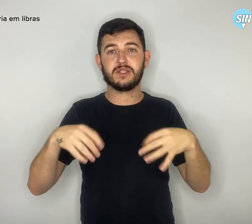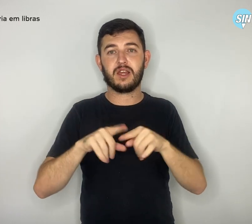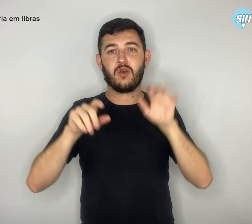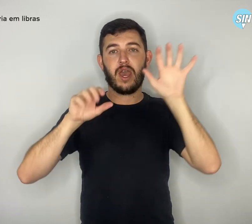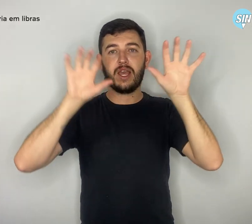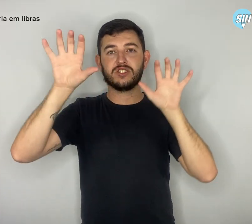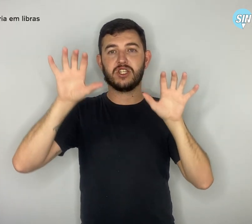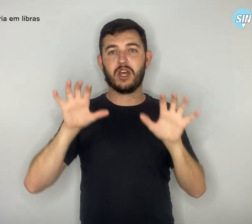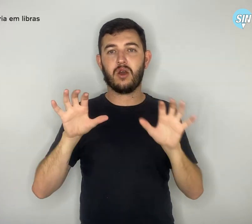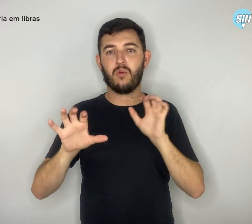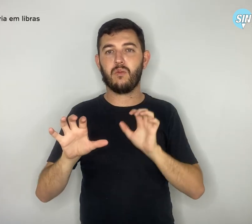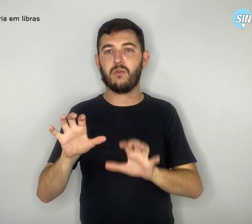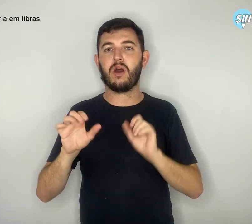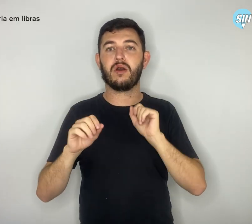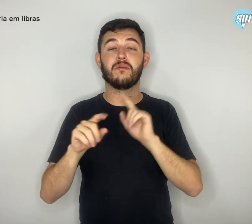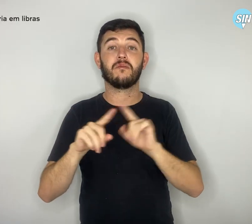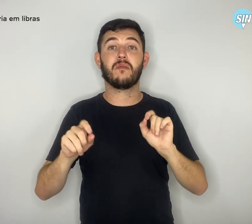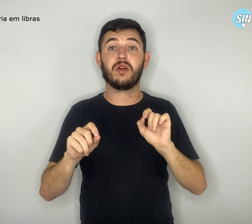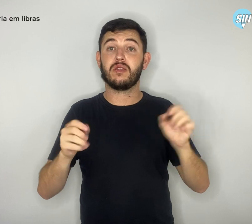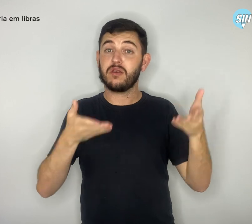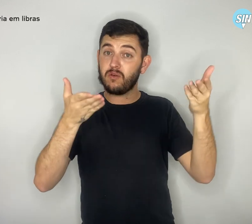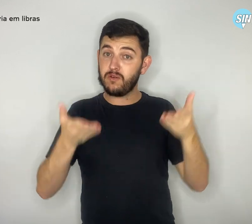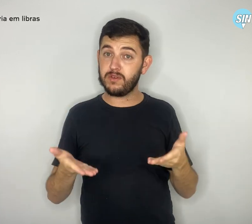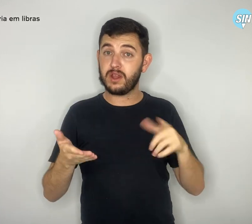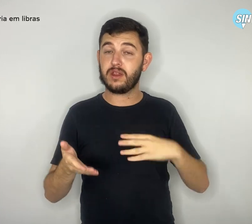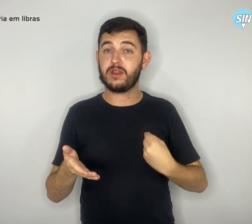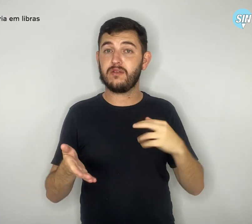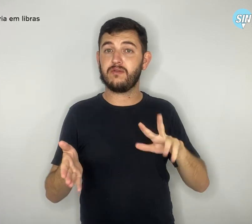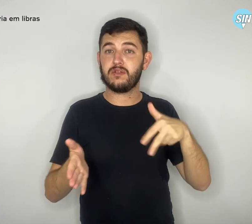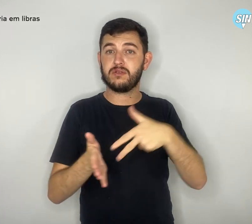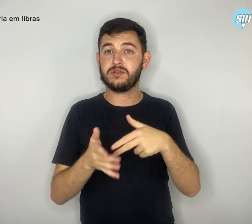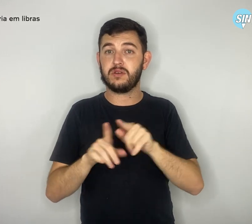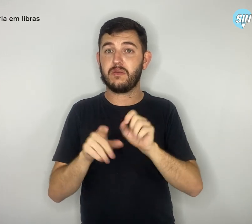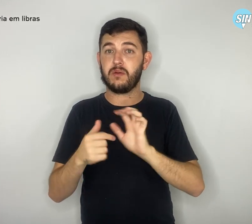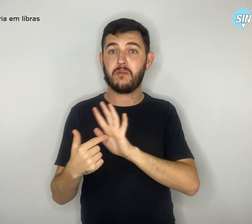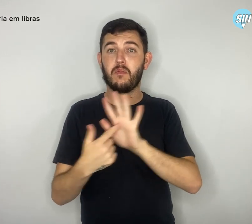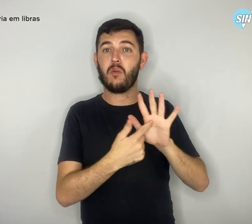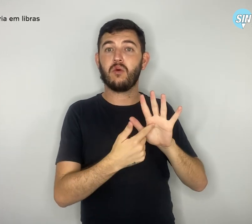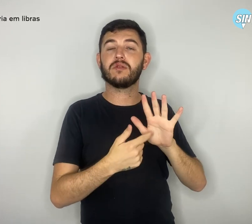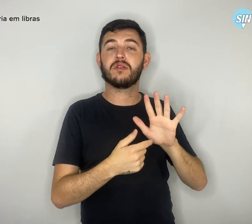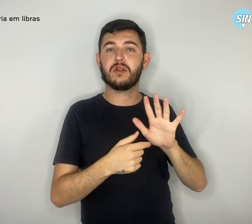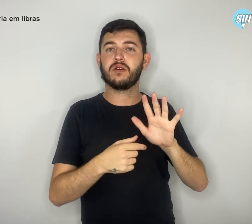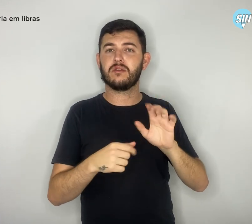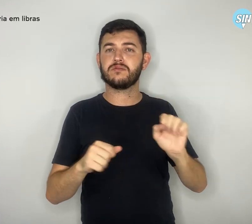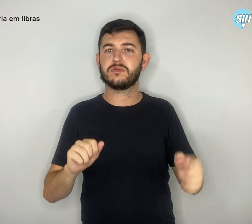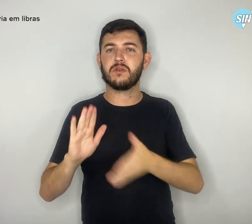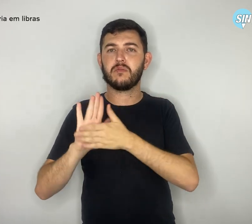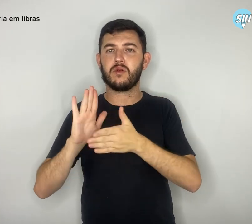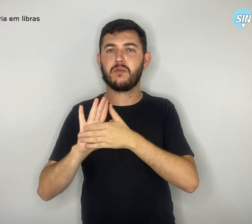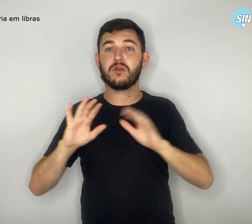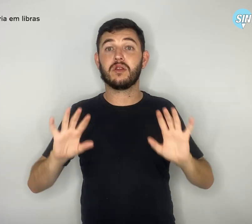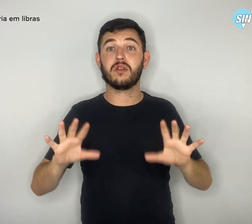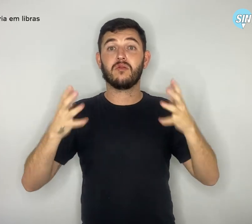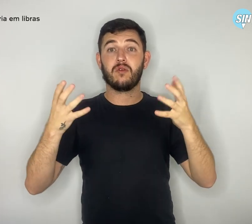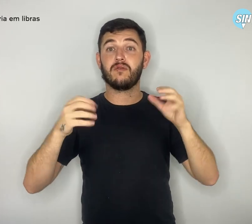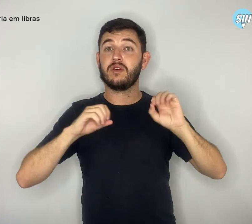convidados a apresentarem as mesmas em um evento nacional de educação, que será